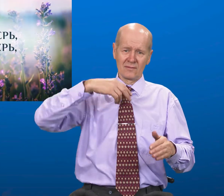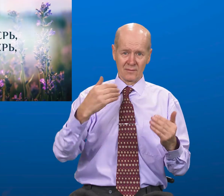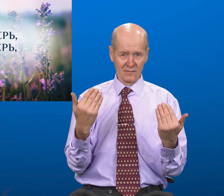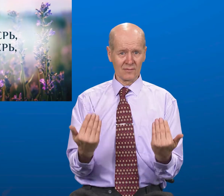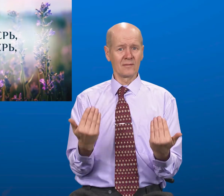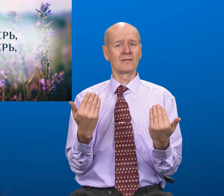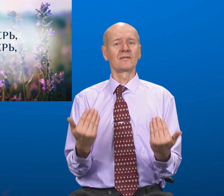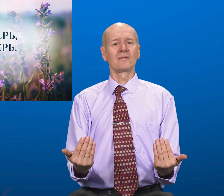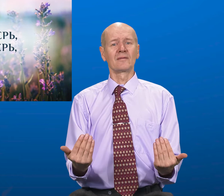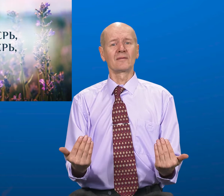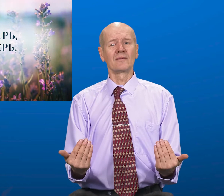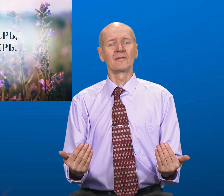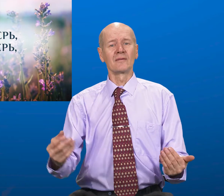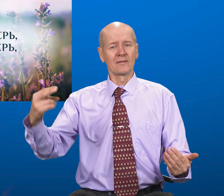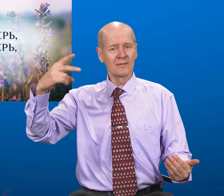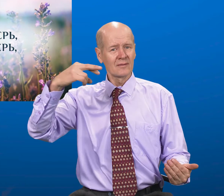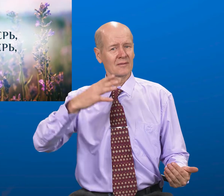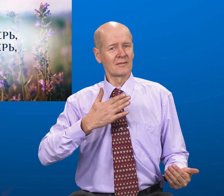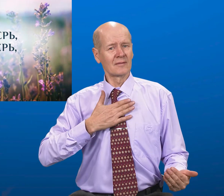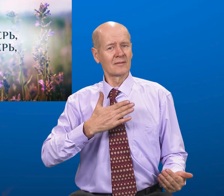открою дверь, войди